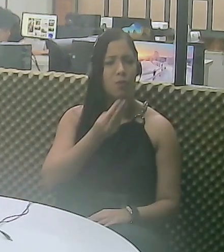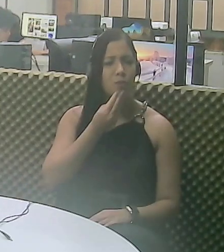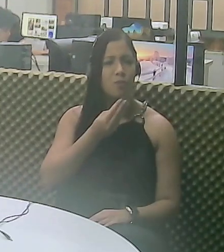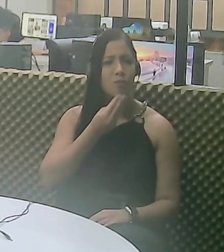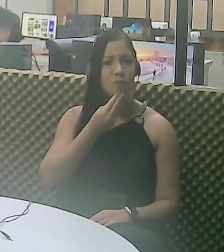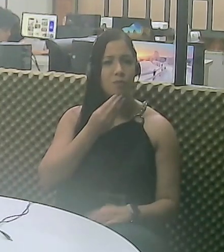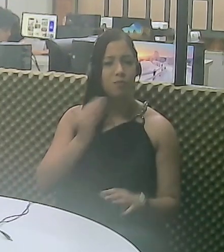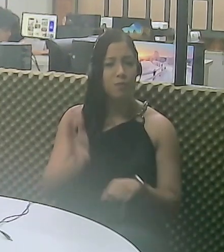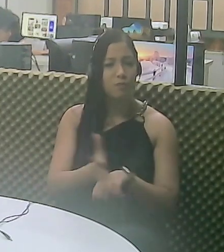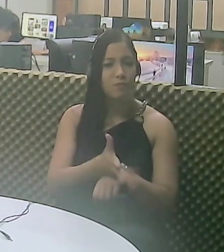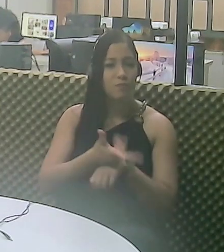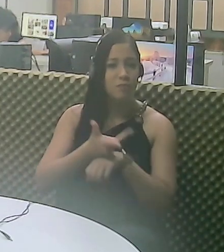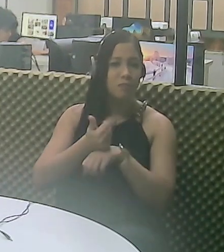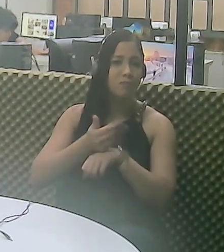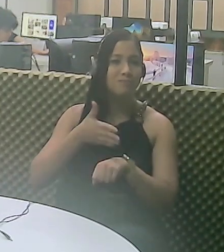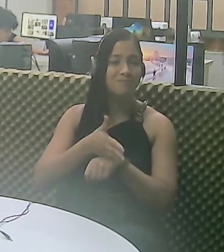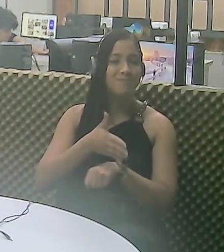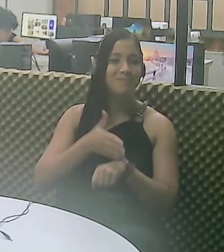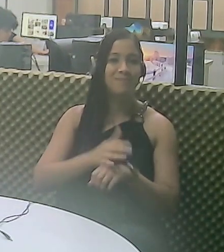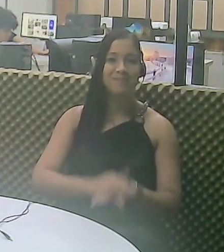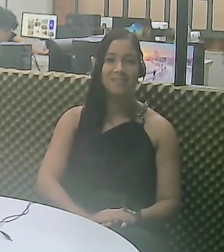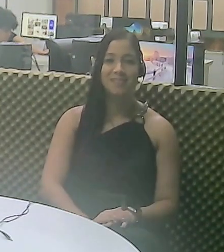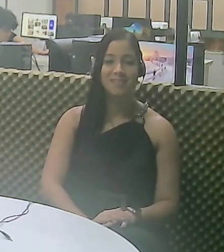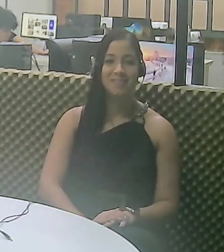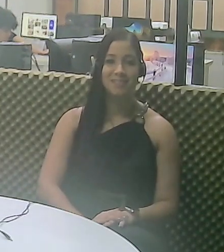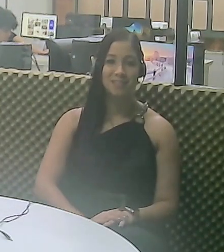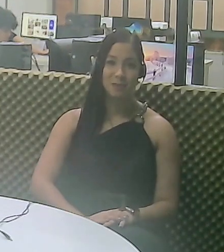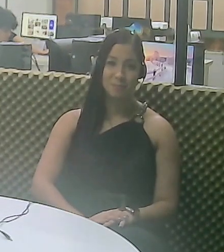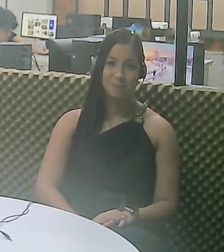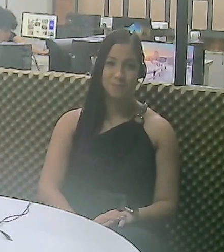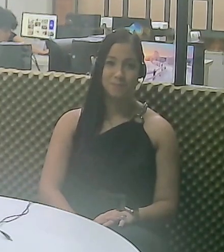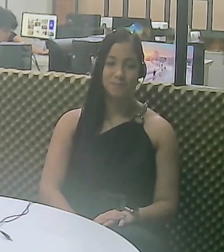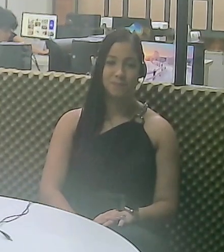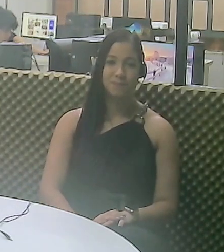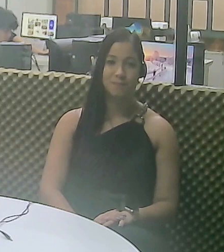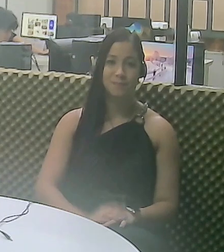de se aperfeiçoar e participe!